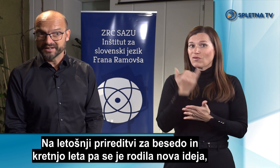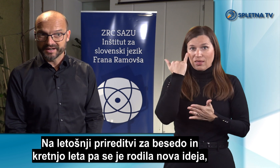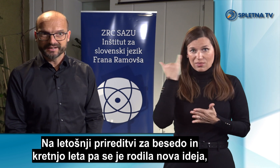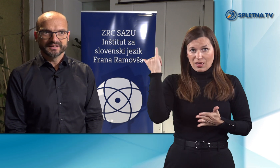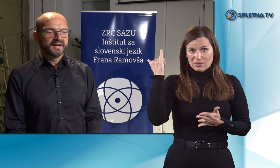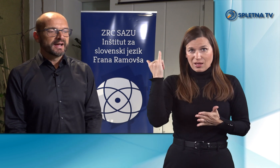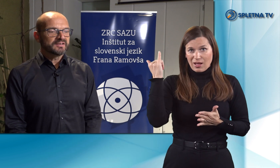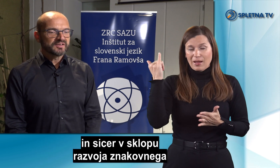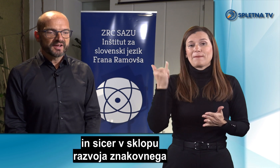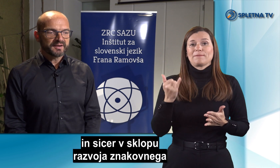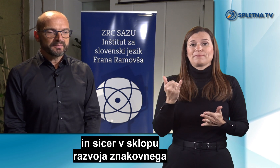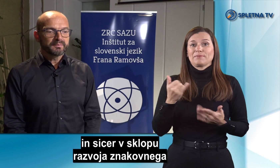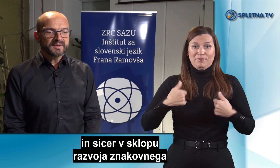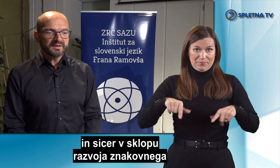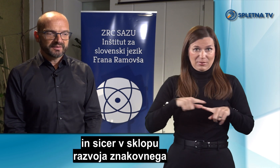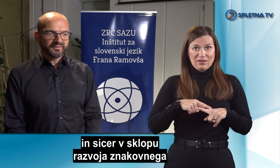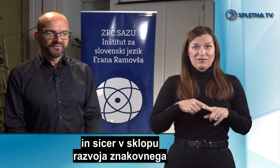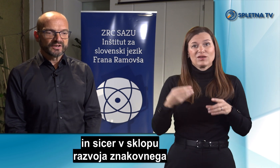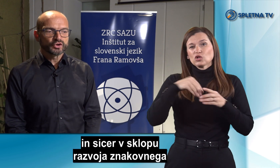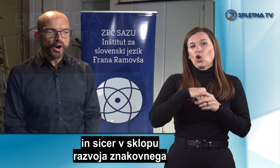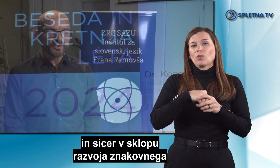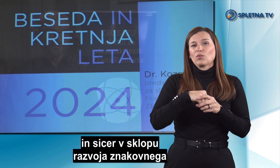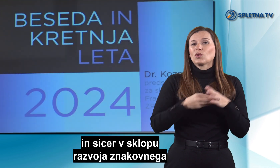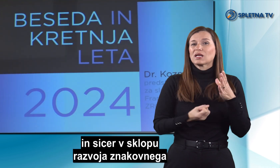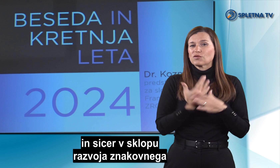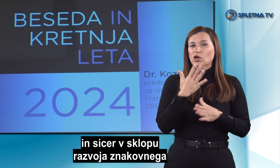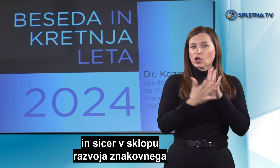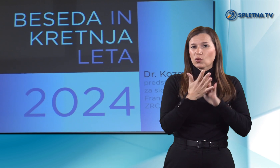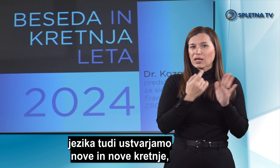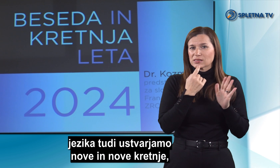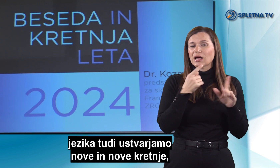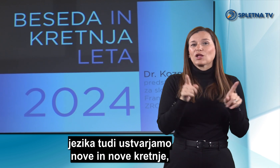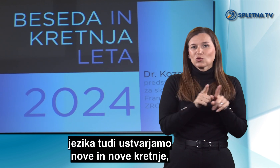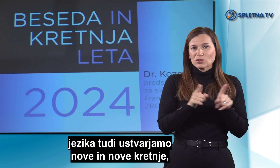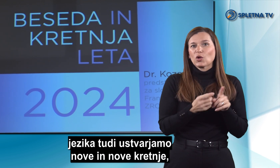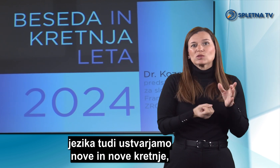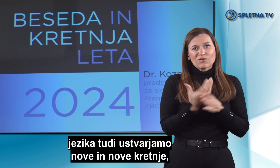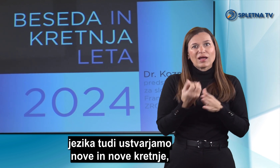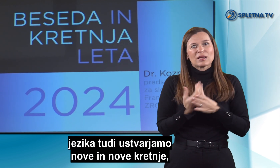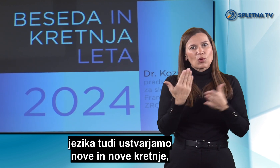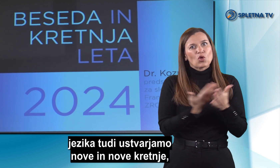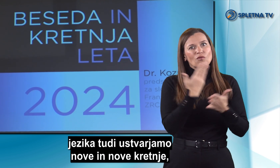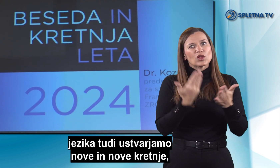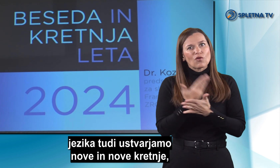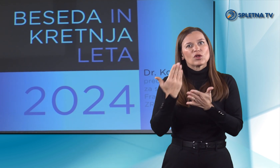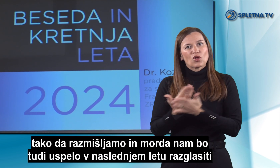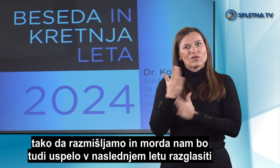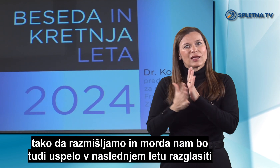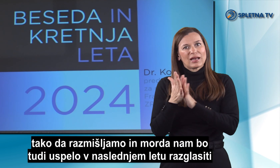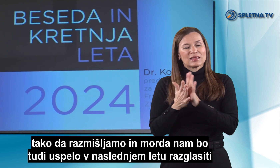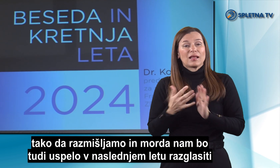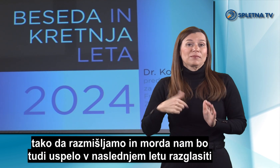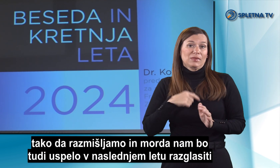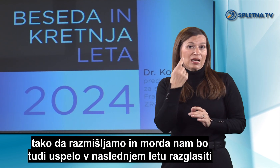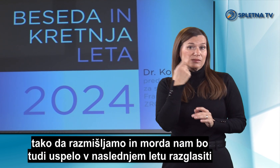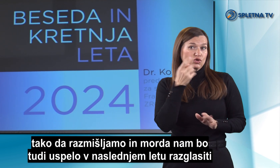nova ideja, in sicer mi v sklopu razvoja znakovnega jezika tudi ustvarjamo nove in nove kretnje.